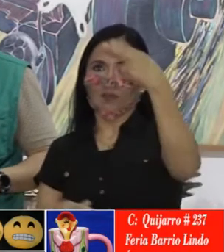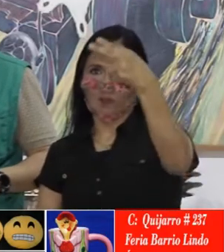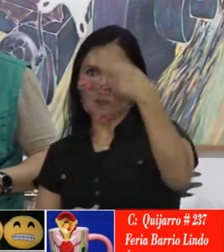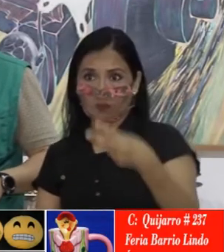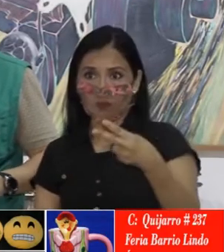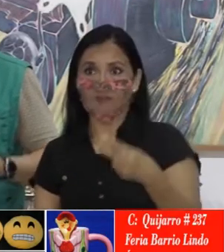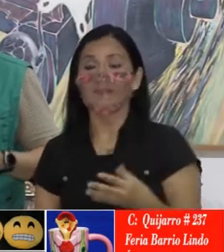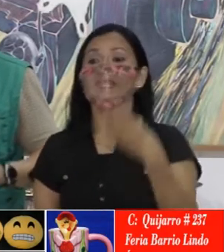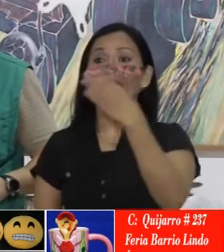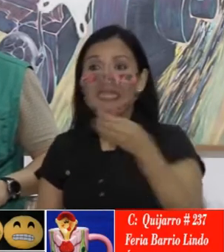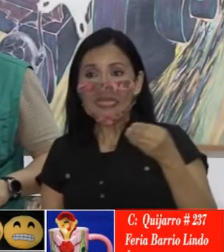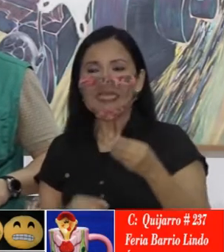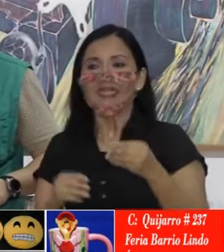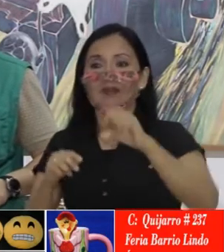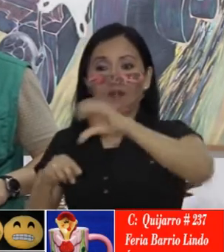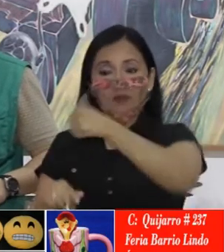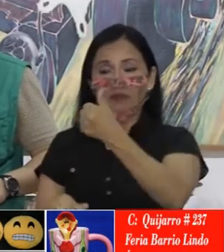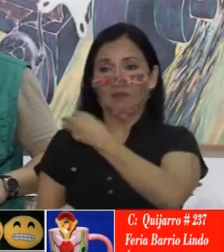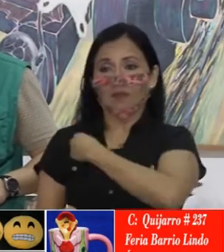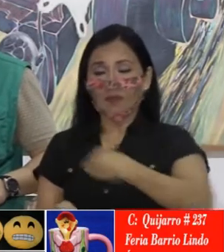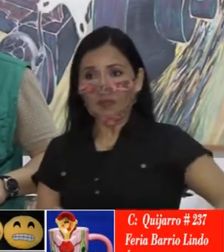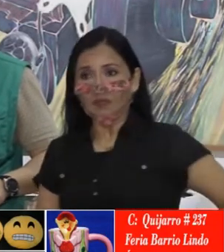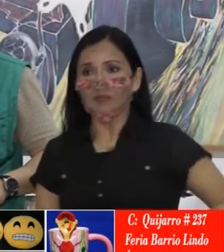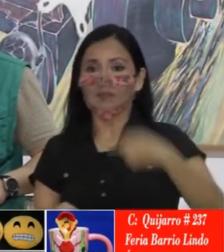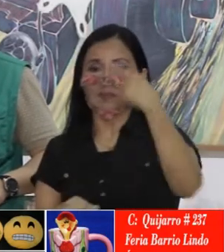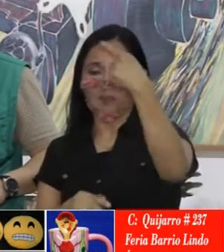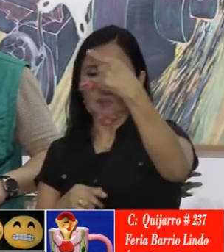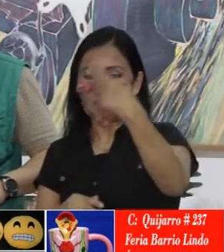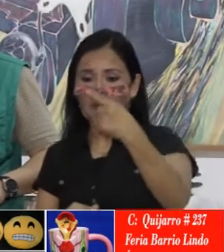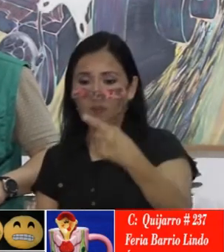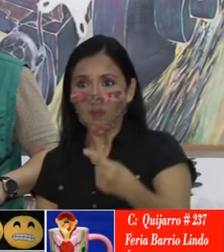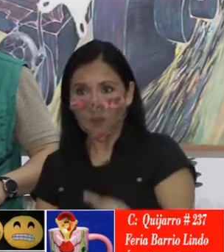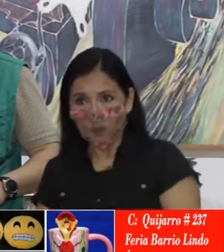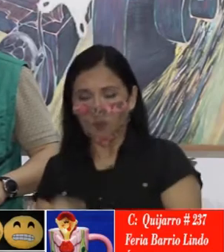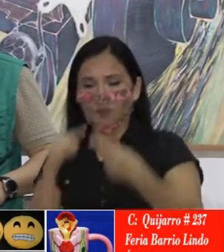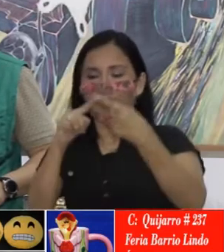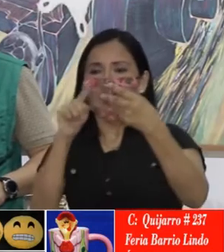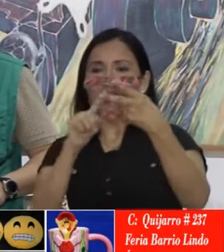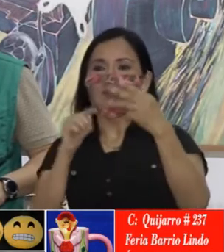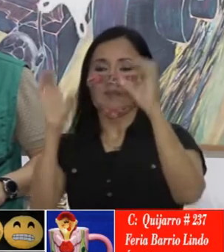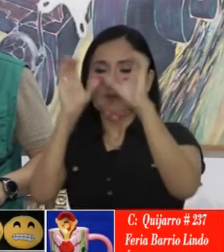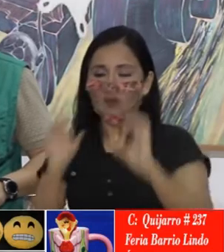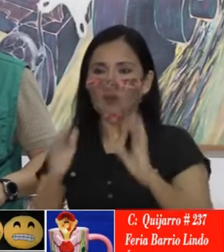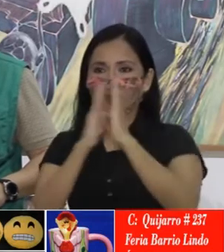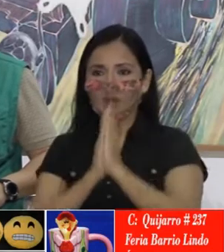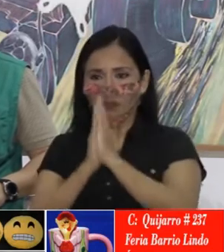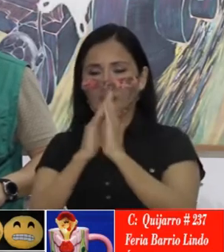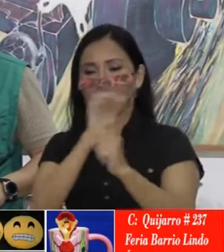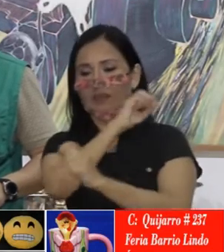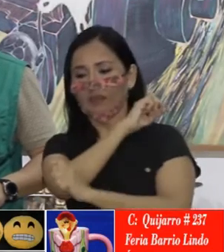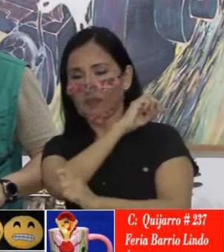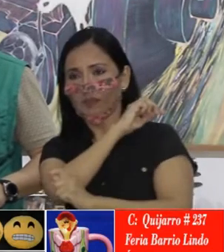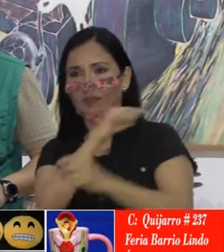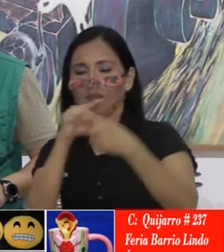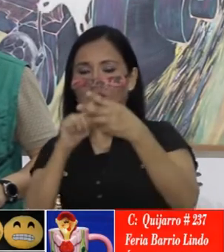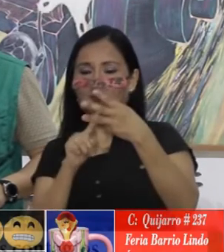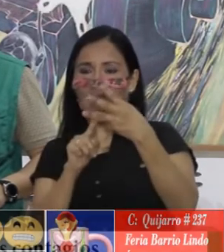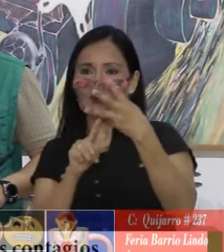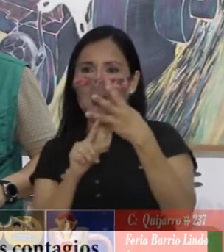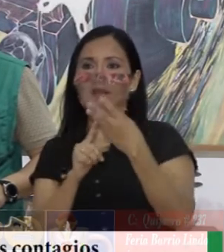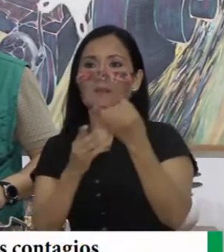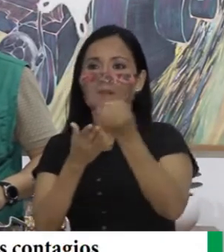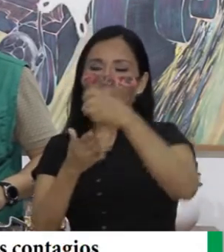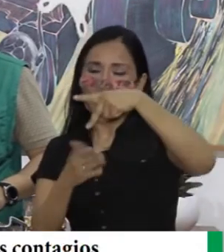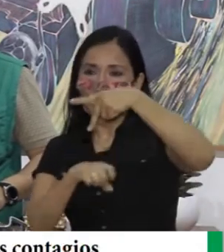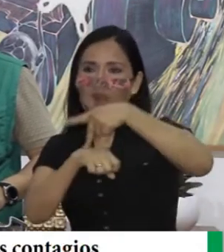los siguientes tienen de un caso para hoy día: Ascensión, Comarapa, Cotoca, El Torno, Puerto Suárez,